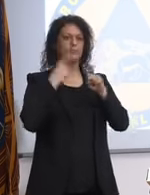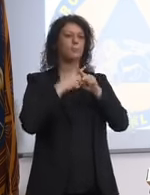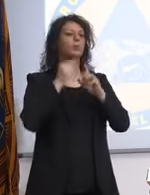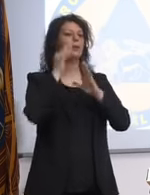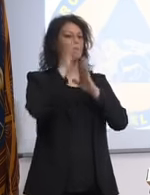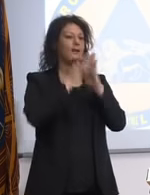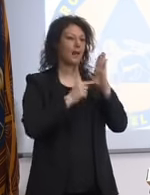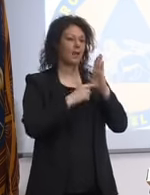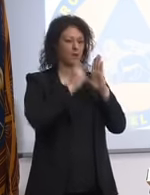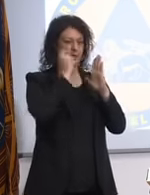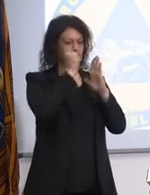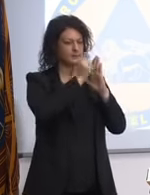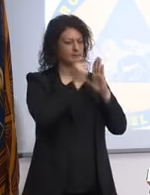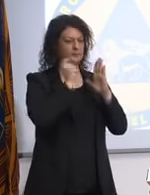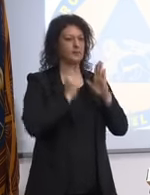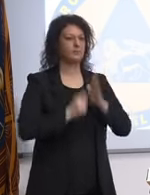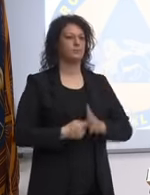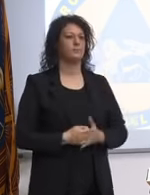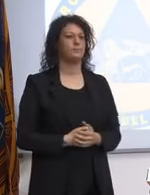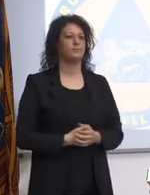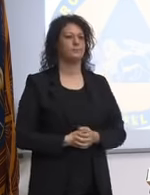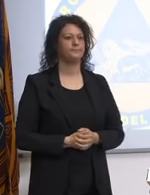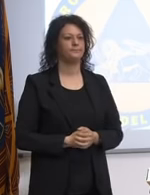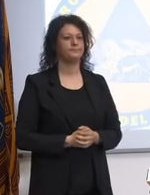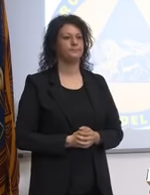regole.